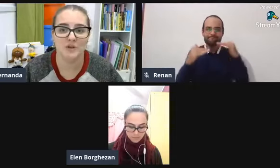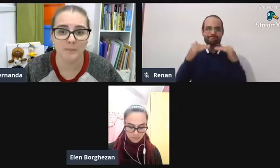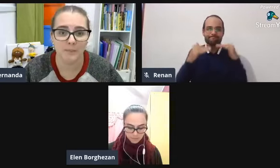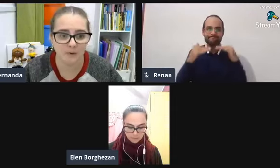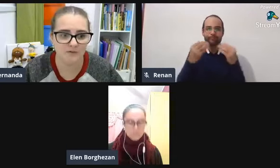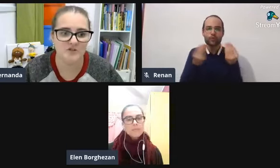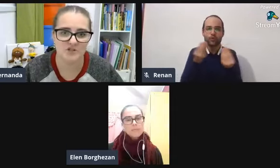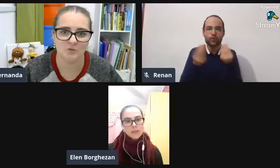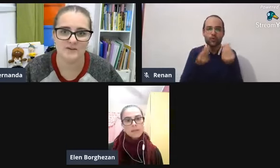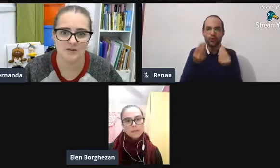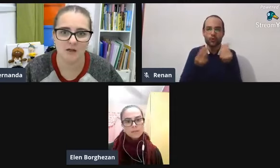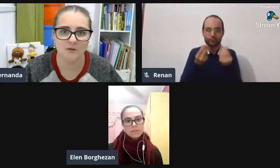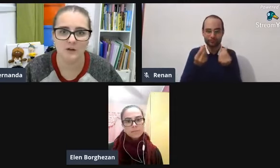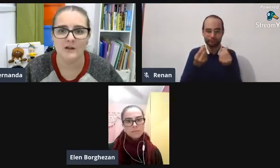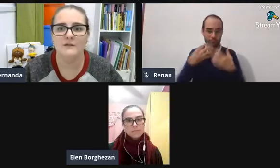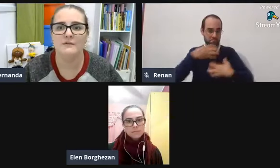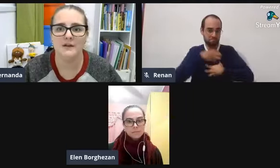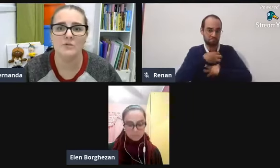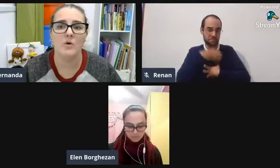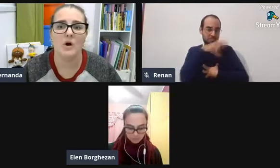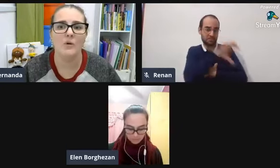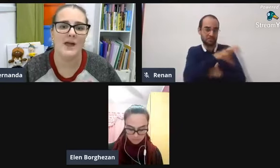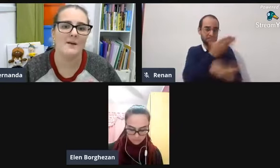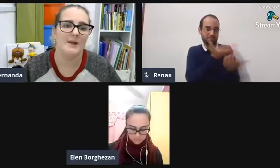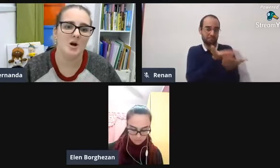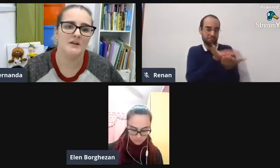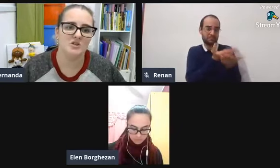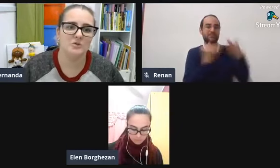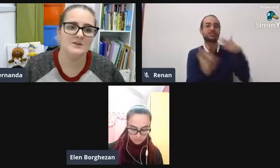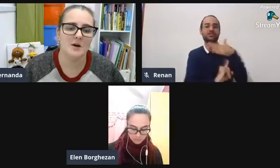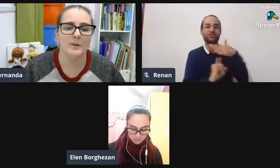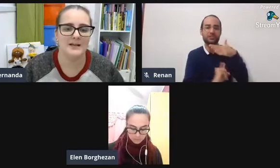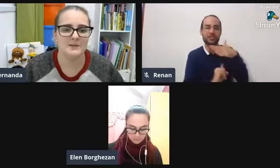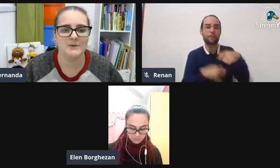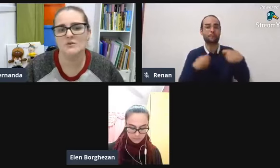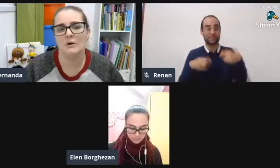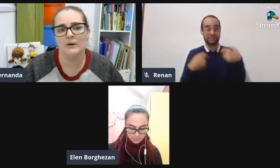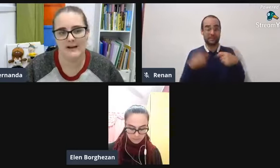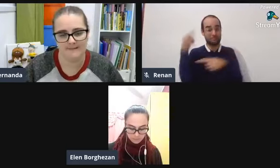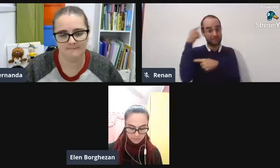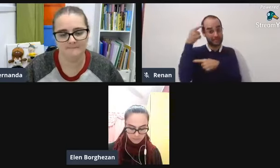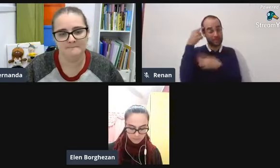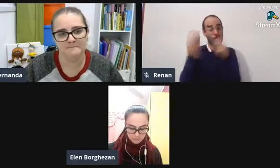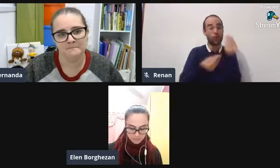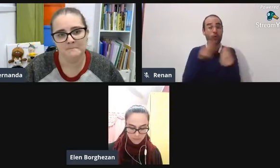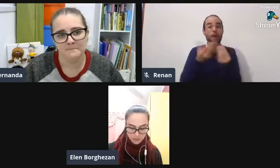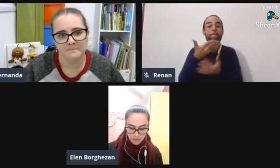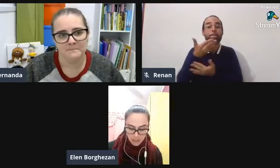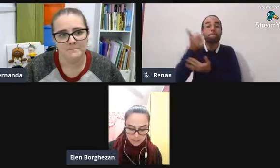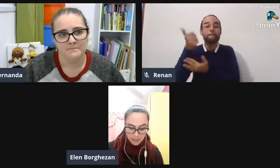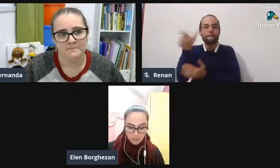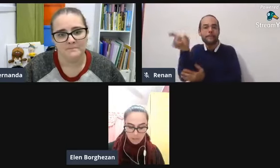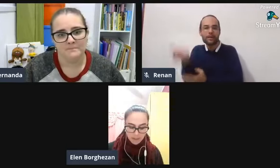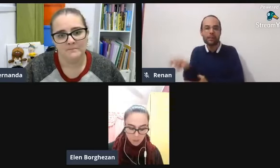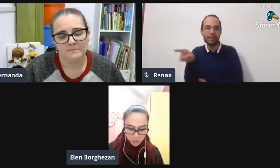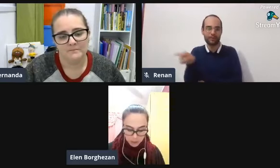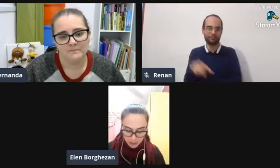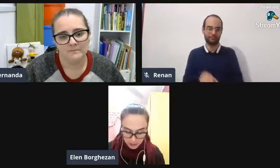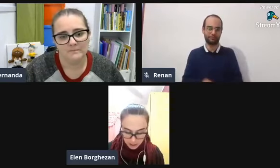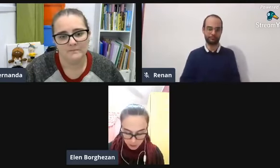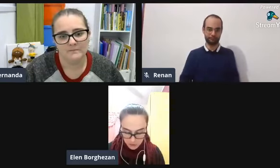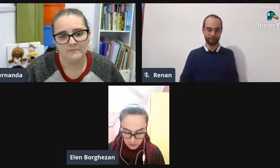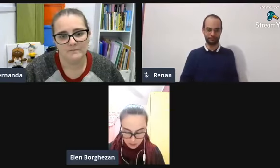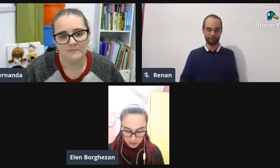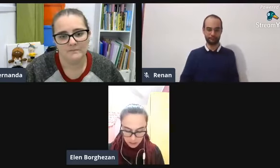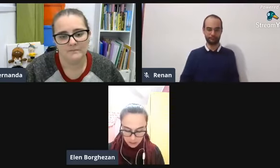independente do tipo de instituição, ver qual é a melhor instituição para essa pessoa, né? Tem uma pergunta